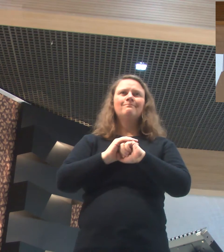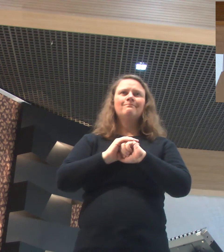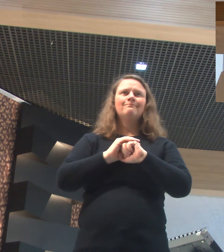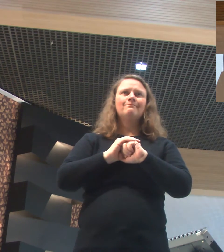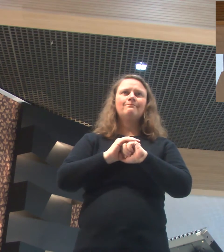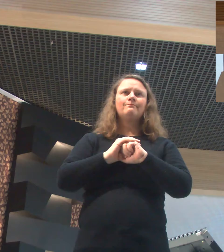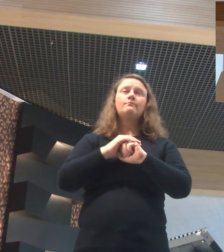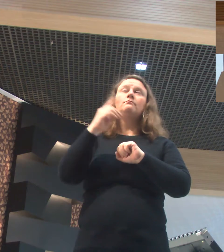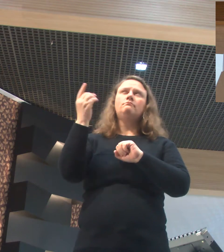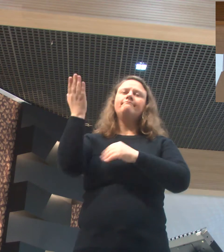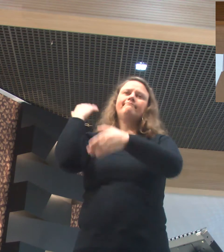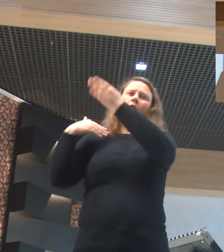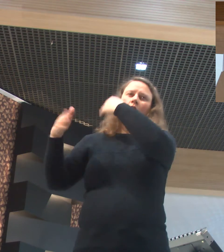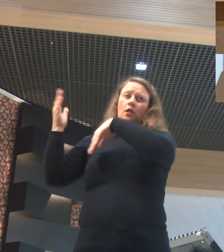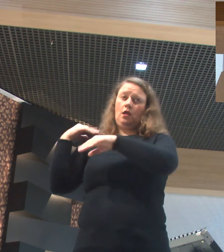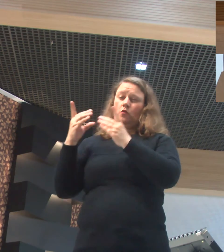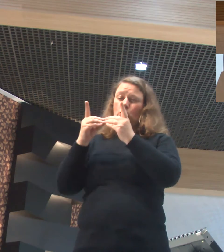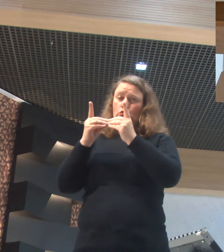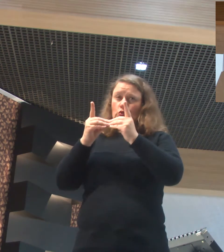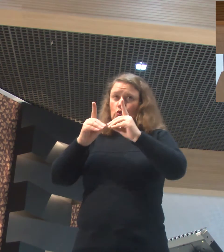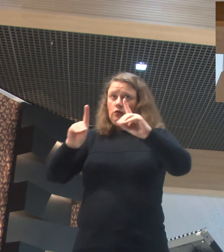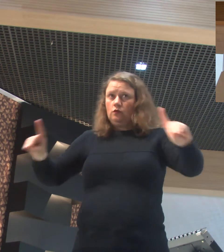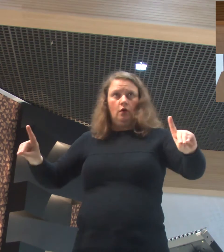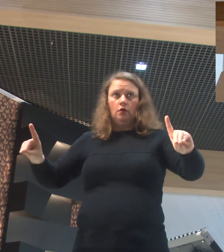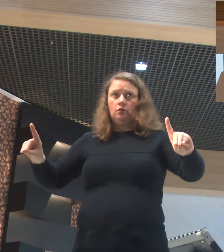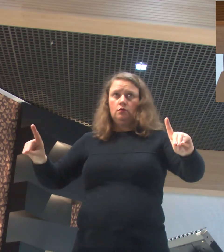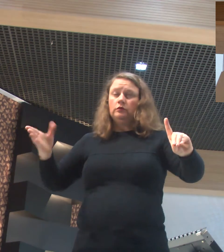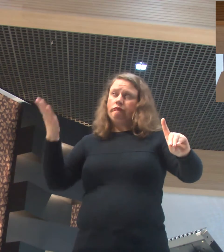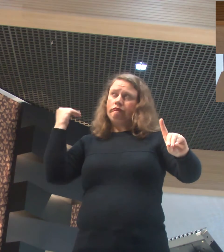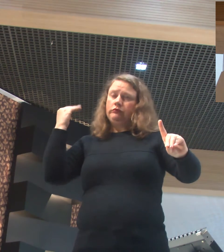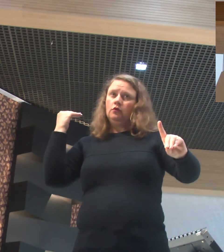Na época, o divórcio estava sendo,